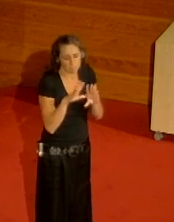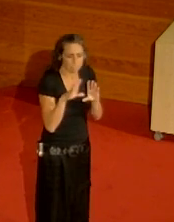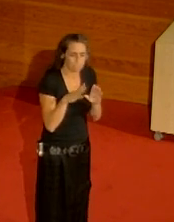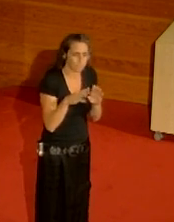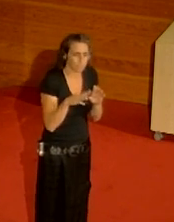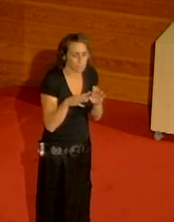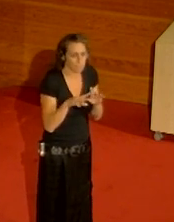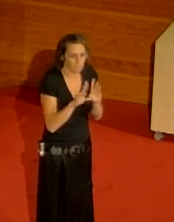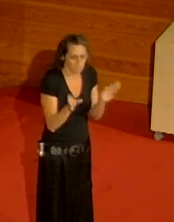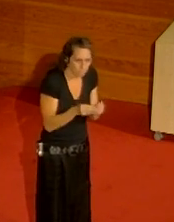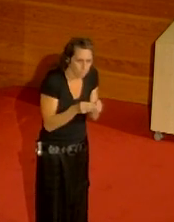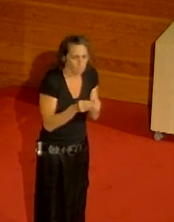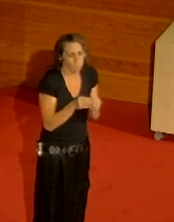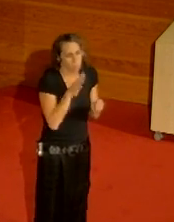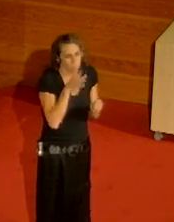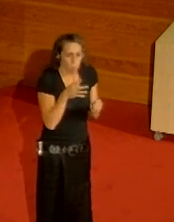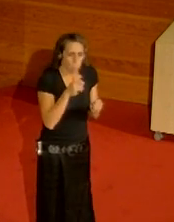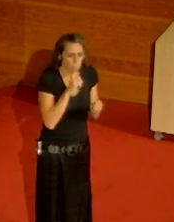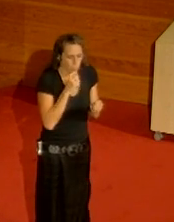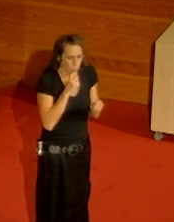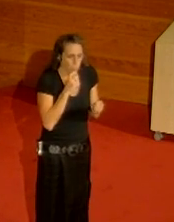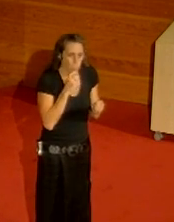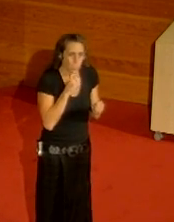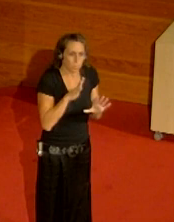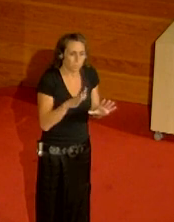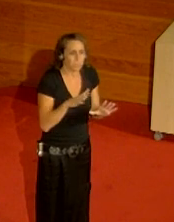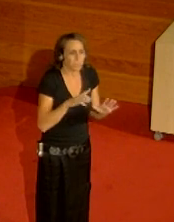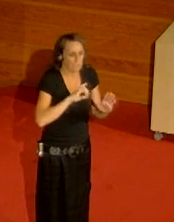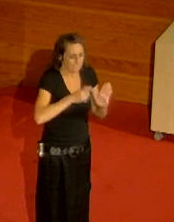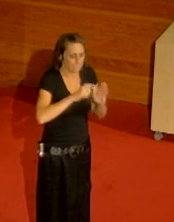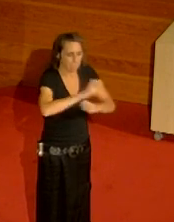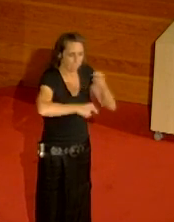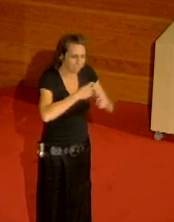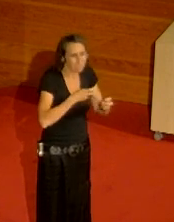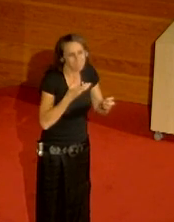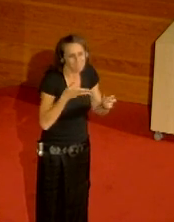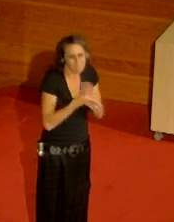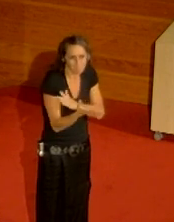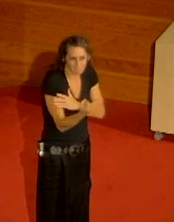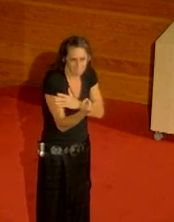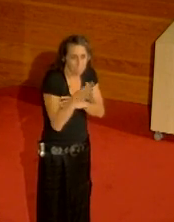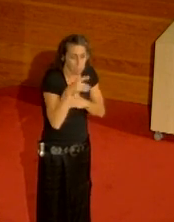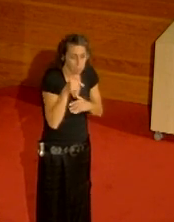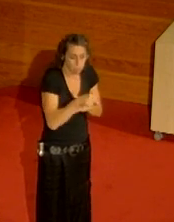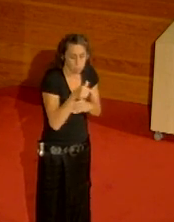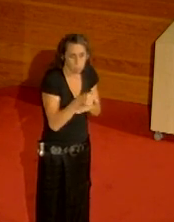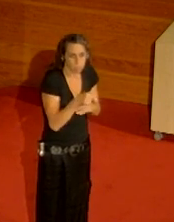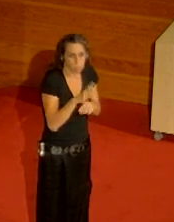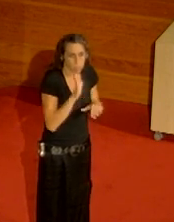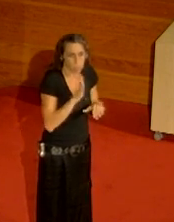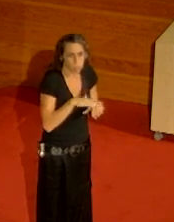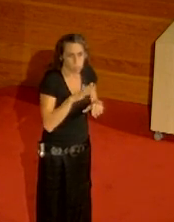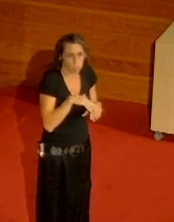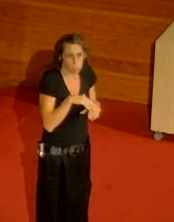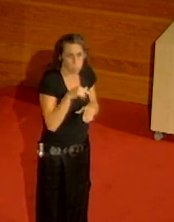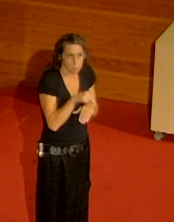Voy a intentar hacerlo llevadero en qué consiste la reforma judicial que es lo que al final fue el detonante que sacó a